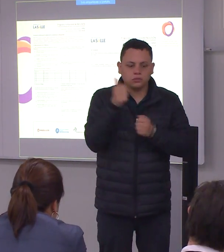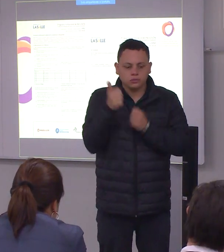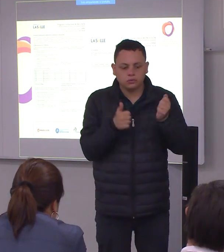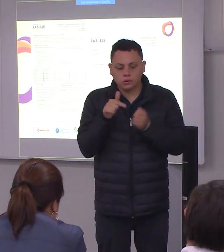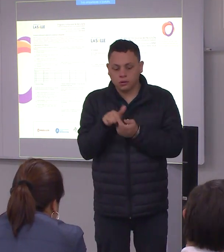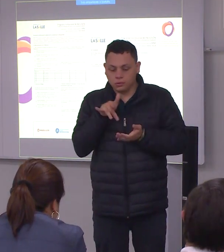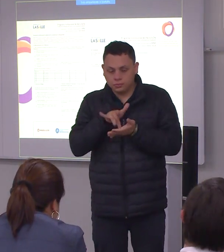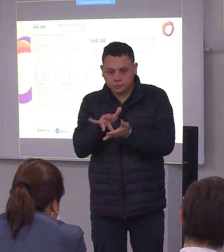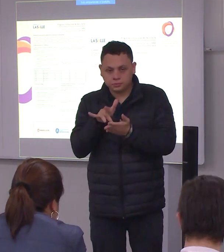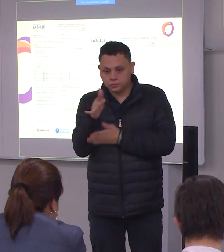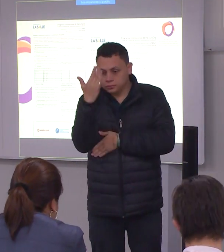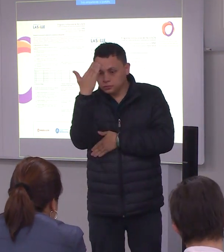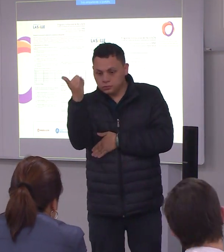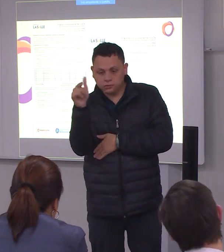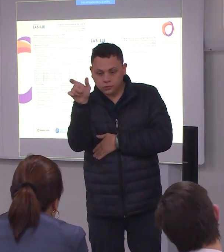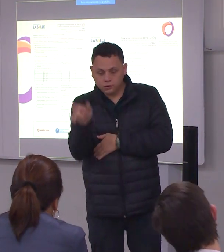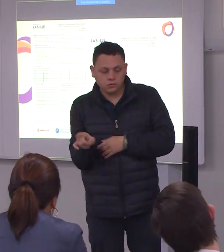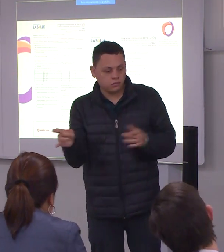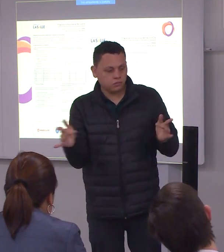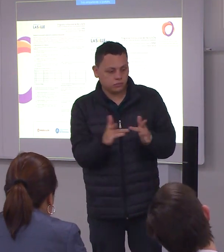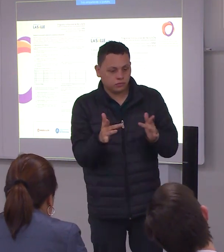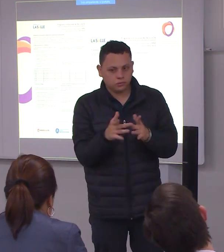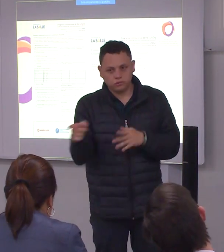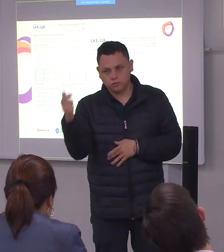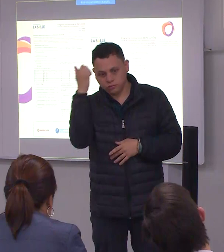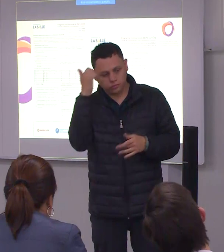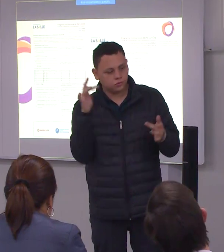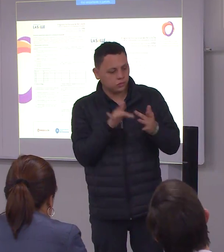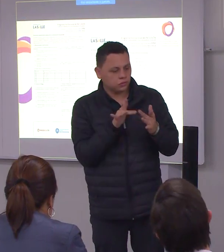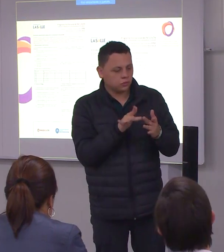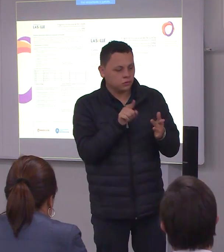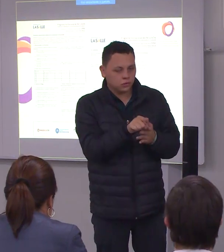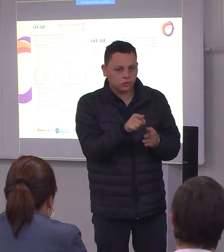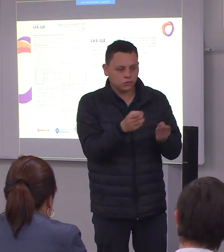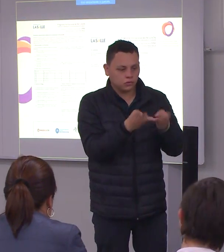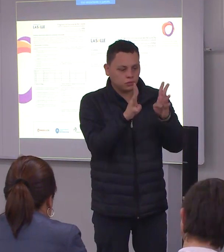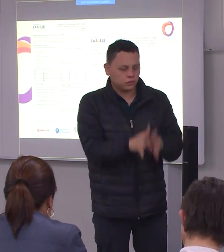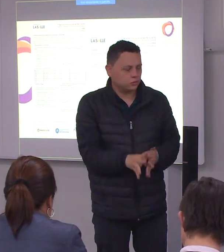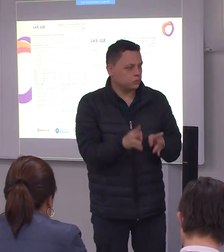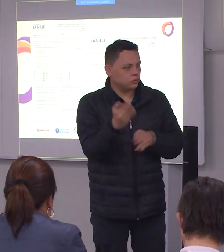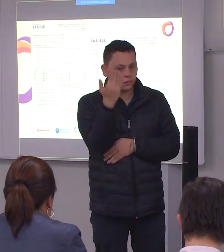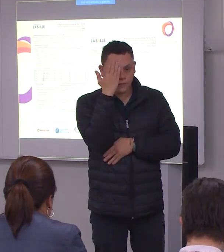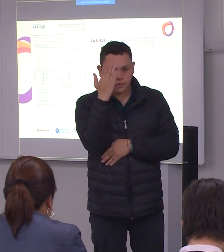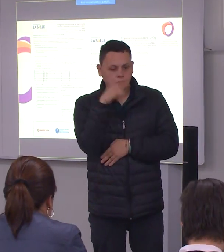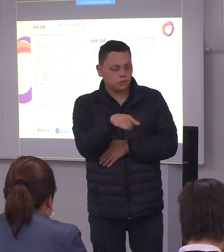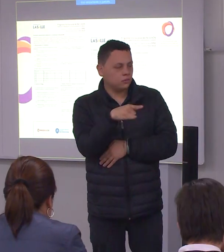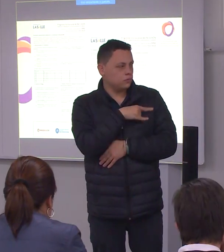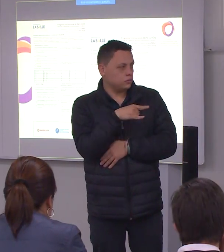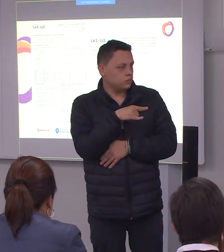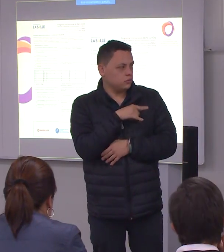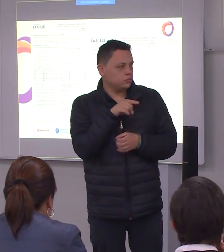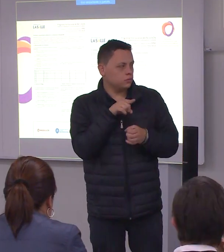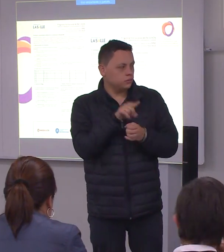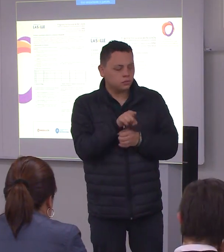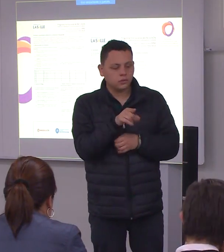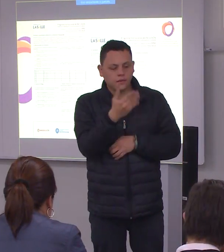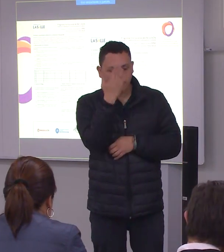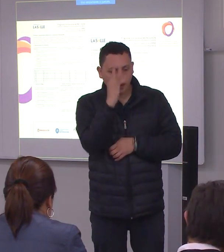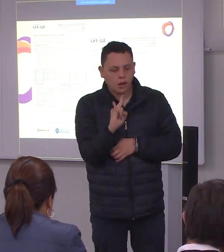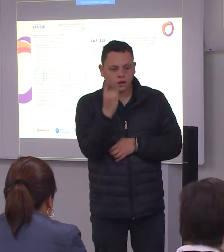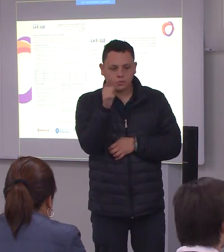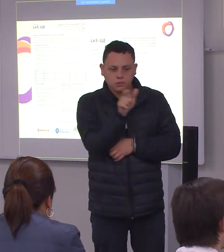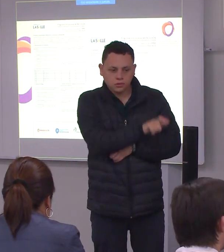académicos que son los que tienen contacto con los estudiantes tenían conocimiento de que en universidad hubiera población con